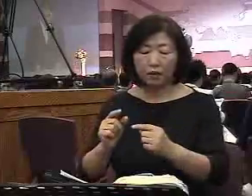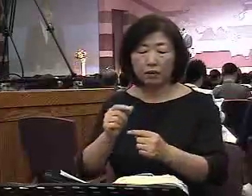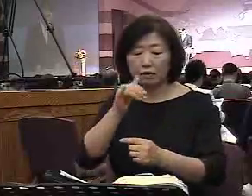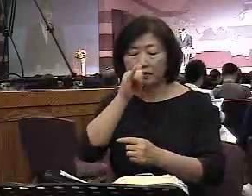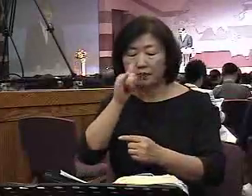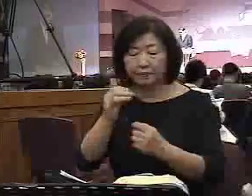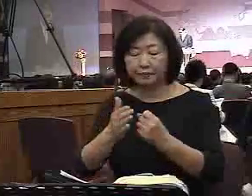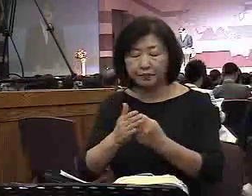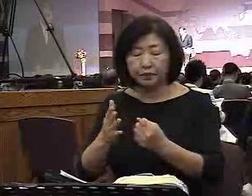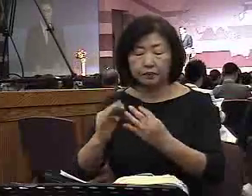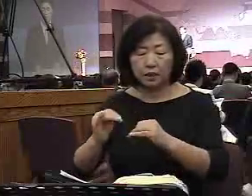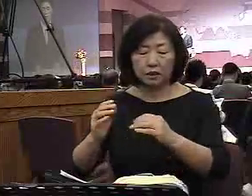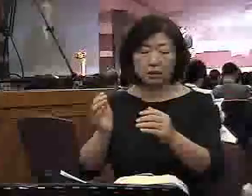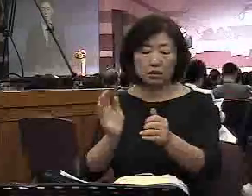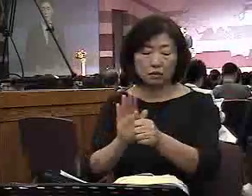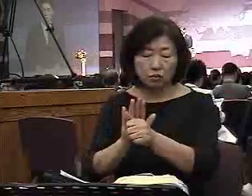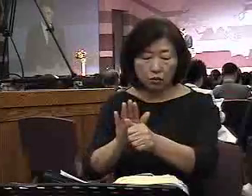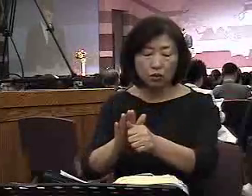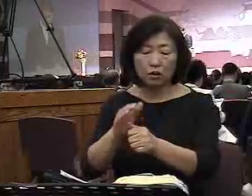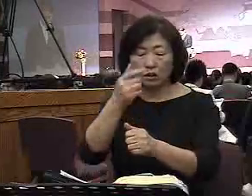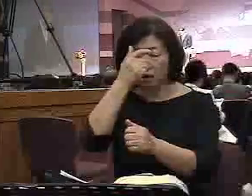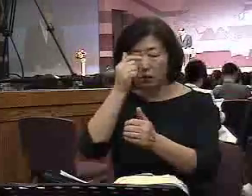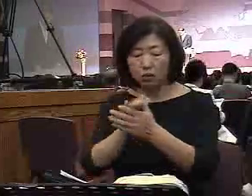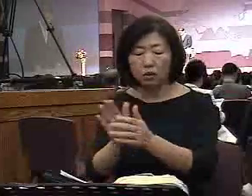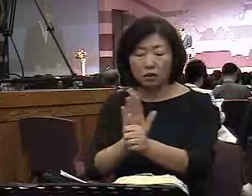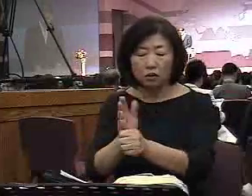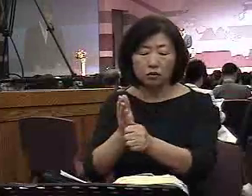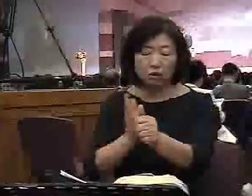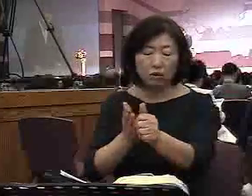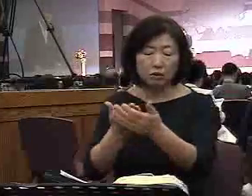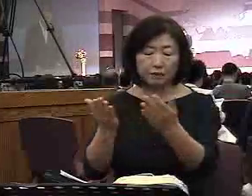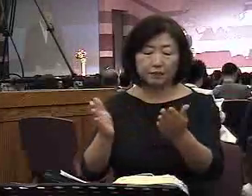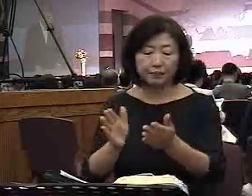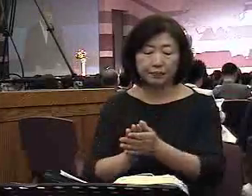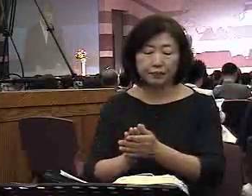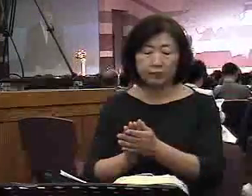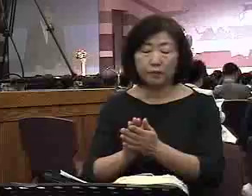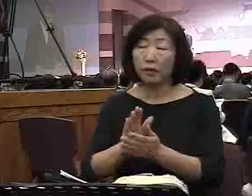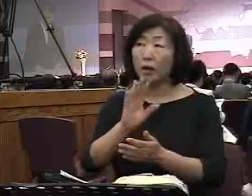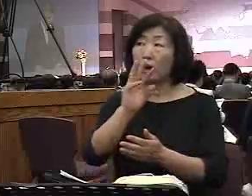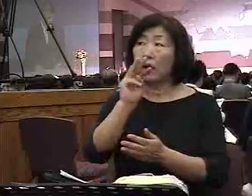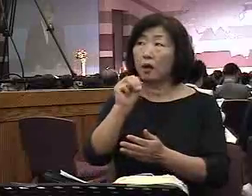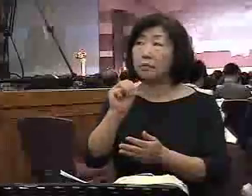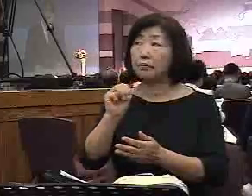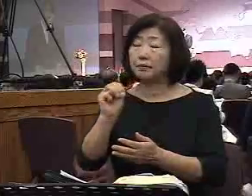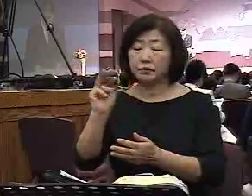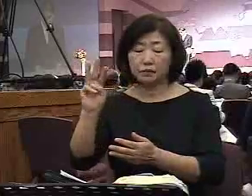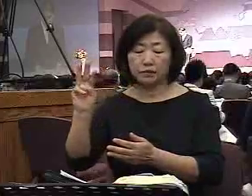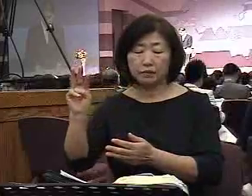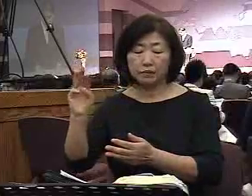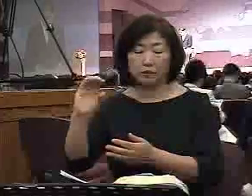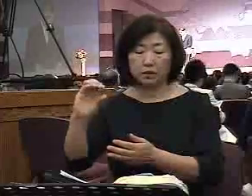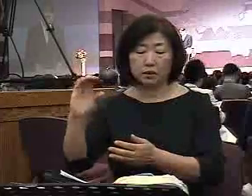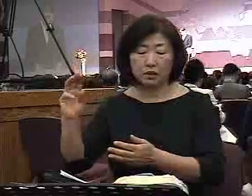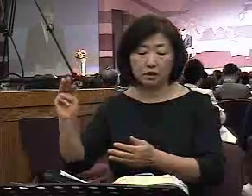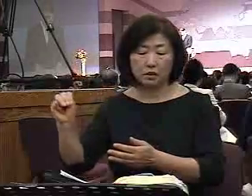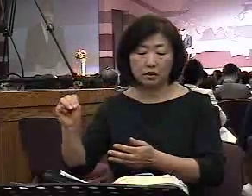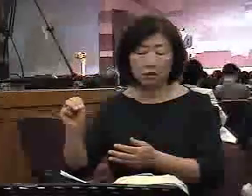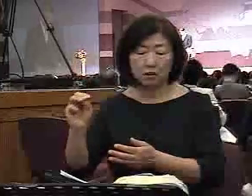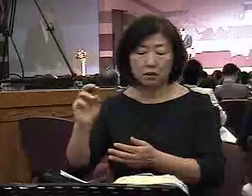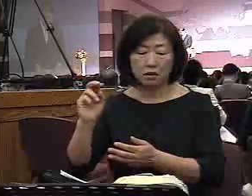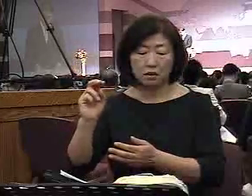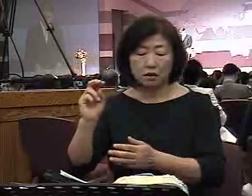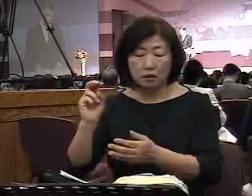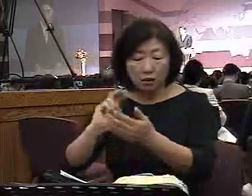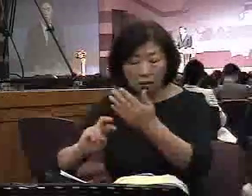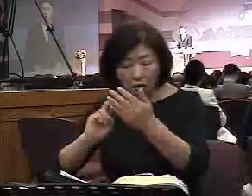때문에 여러분들의 많은 후원과 기도와 격려를 부탁드립니다. MCM 다민족 성경 사역에서 2009년도 봄학기 언어